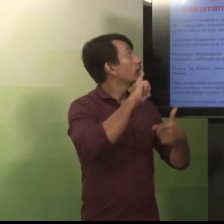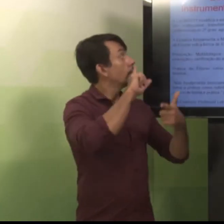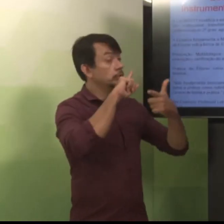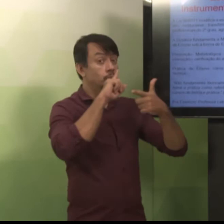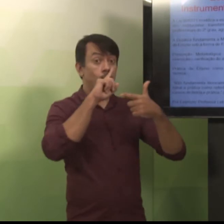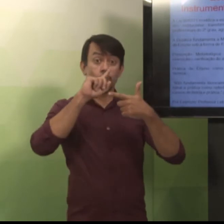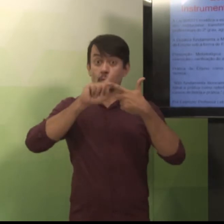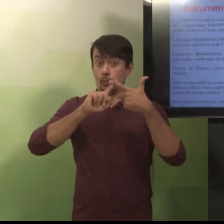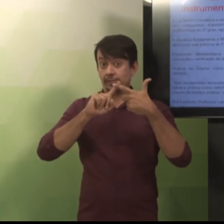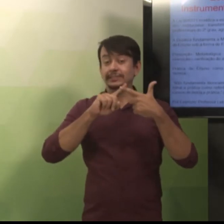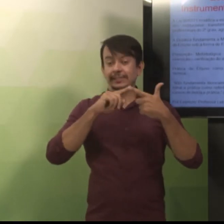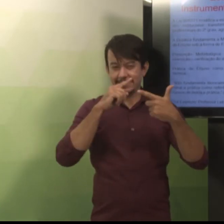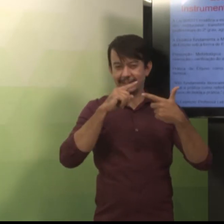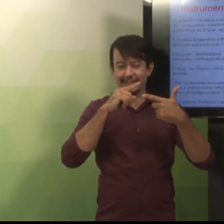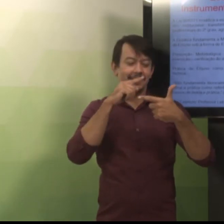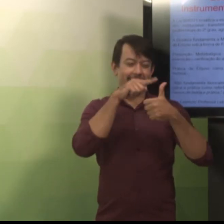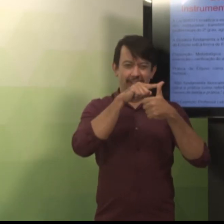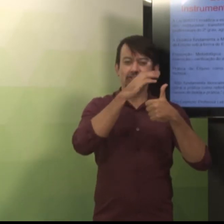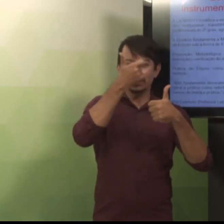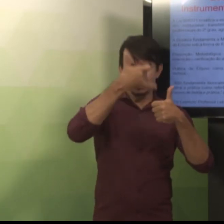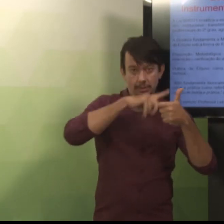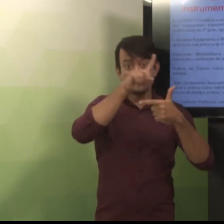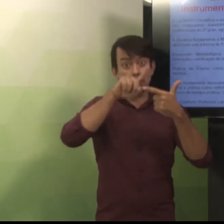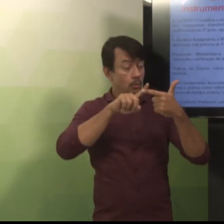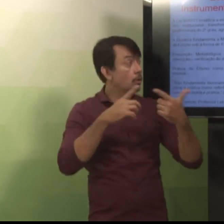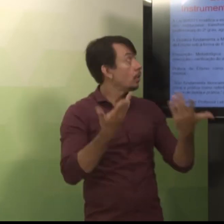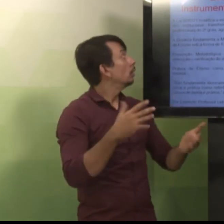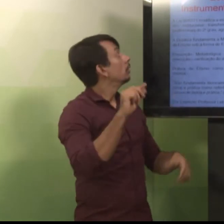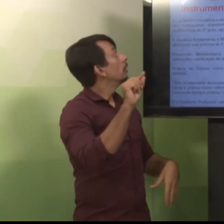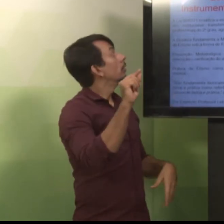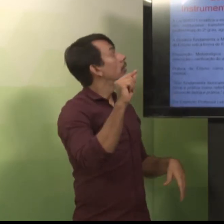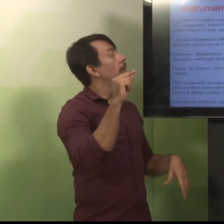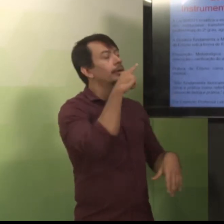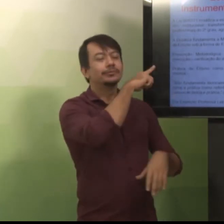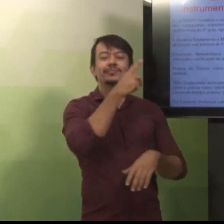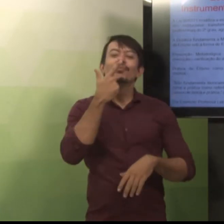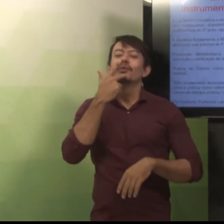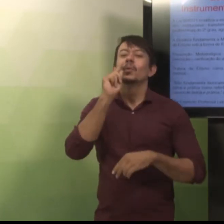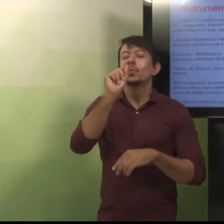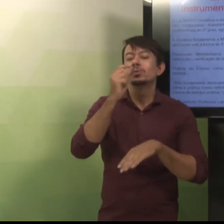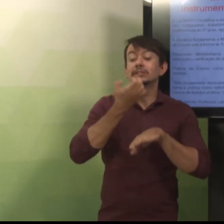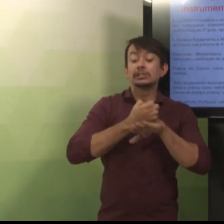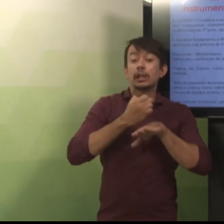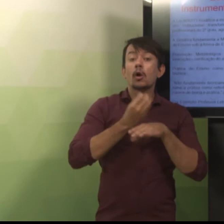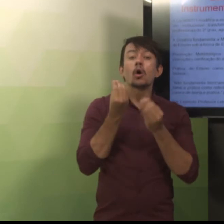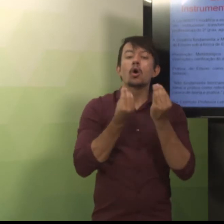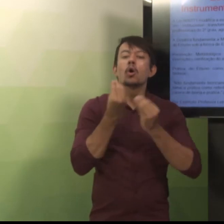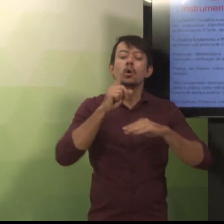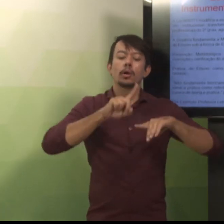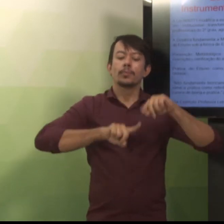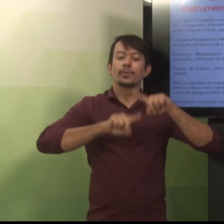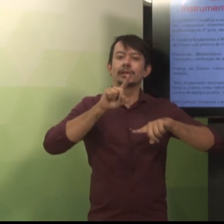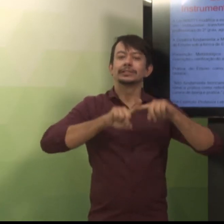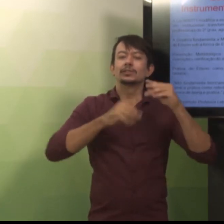Segundo, já explicamos o primeiro item, agora vamos para o segundo. O estágio como